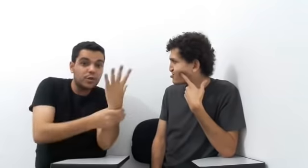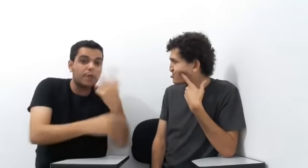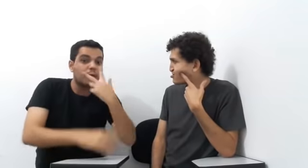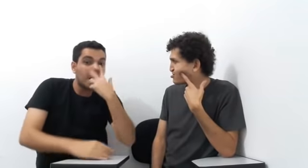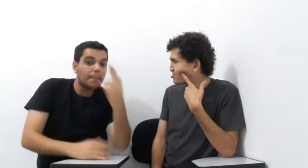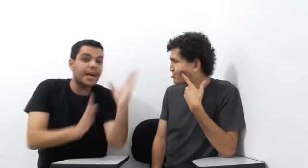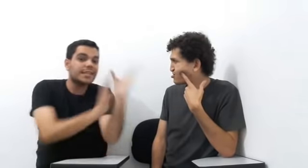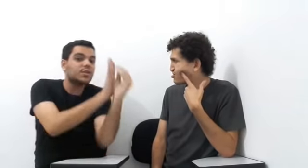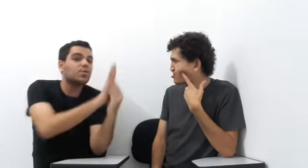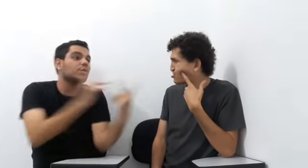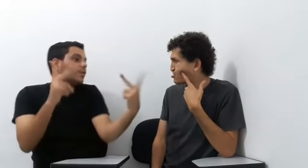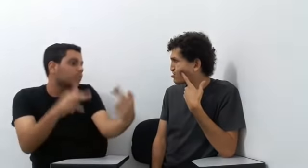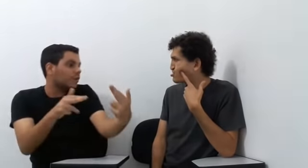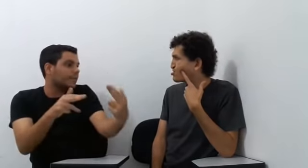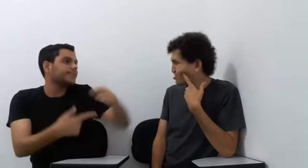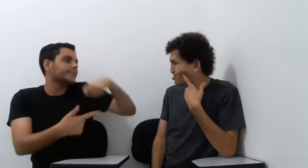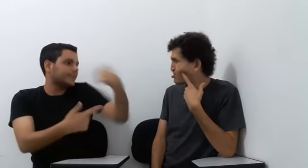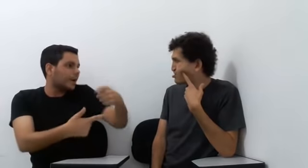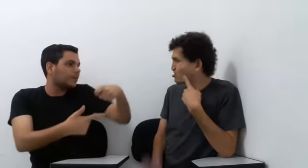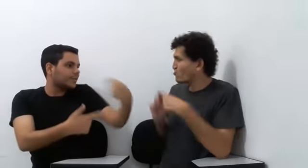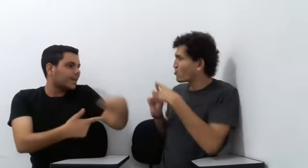novo, parece que o conteúdo é o mesmo, sinal.